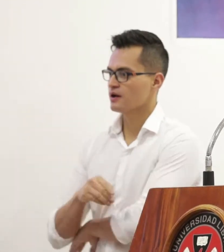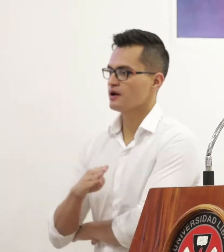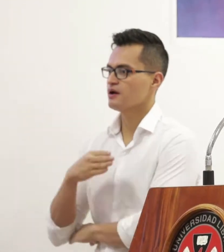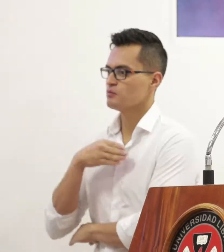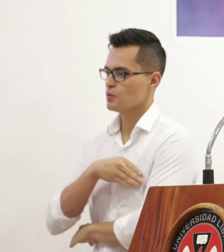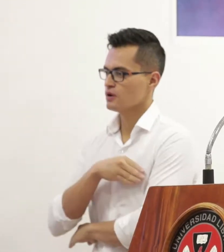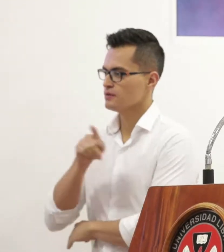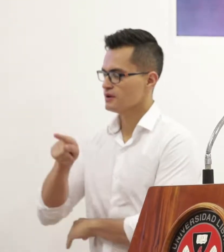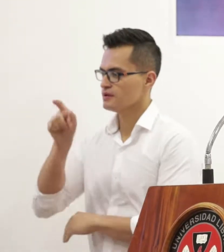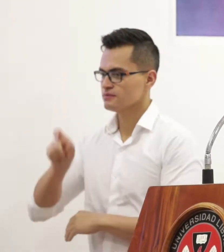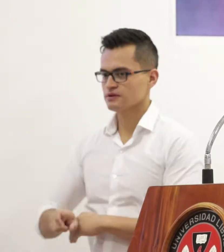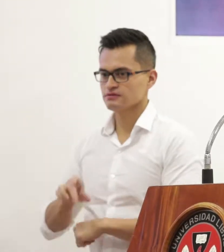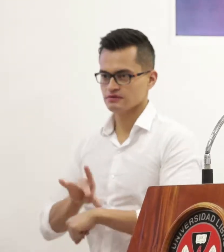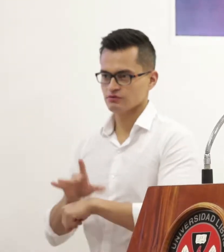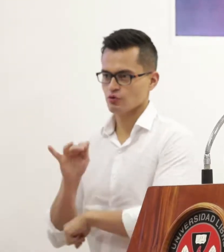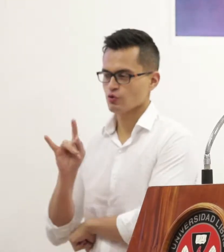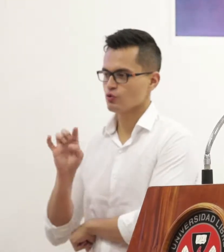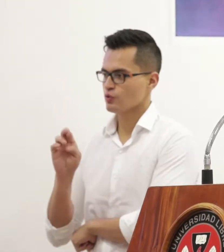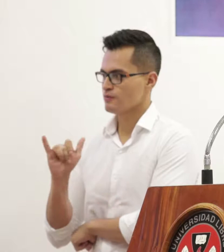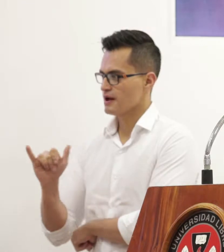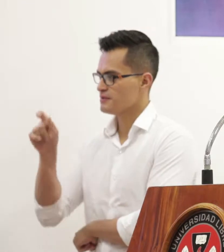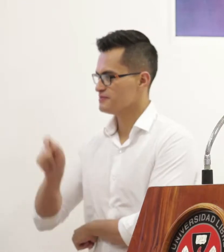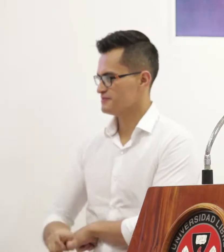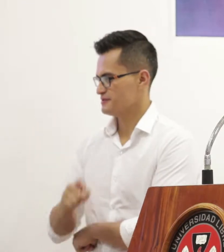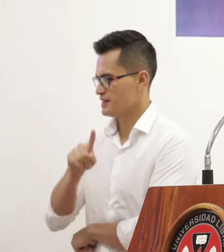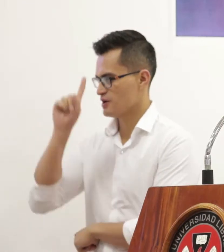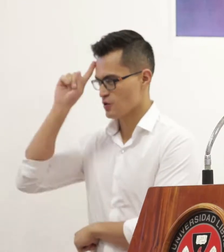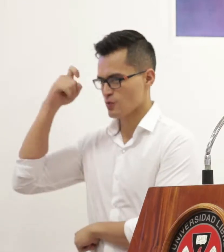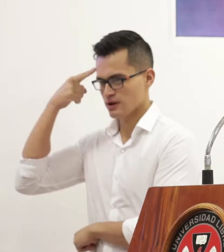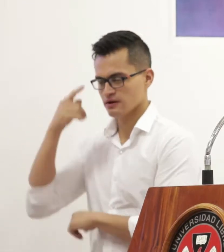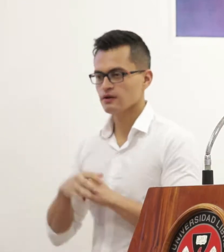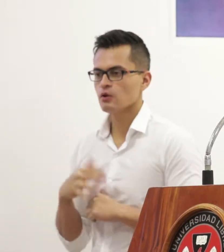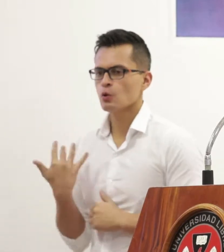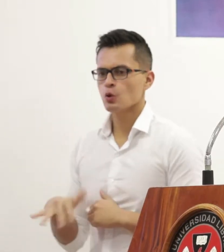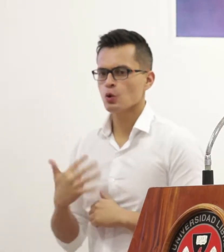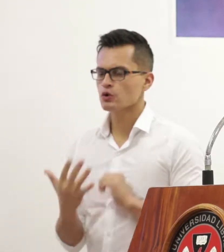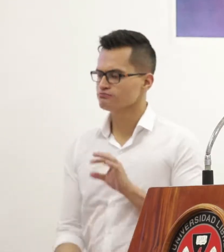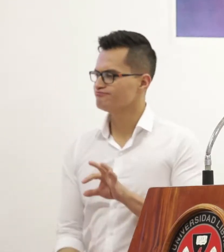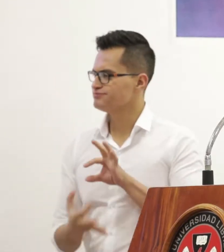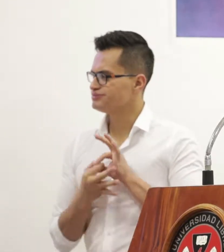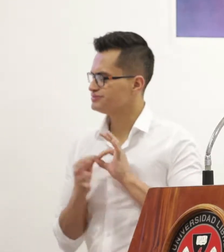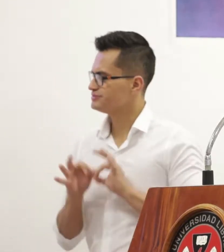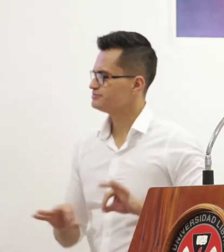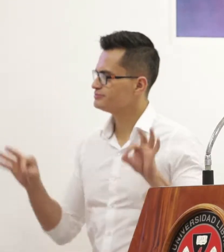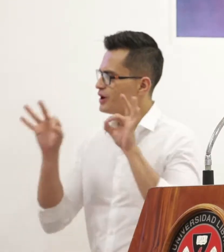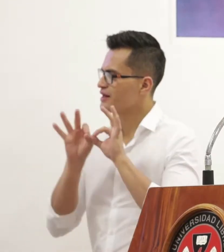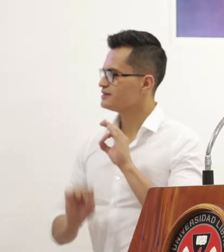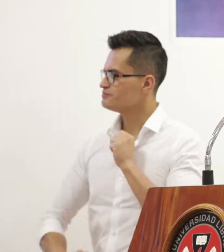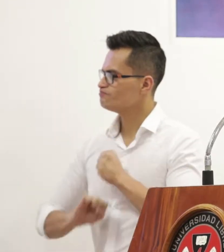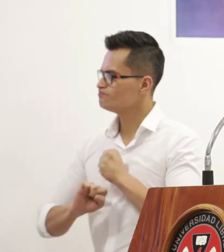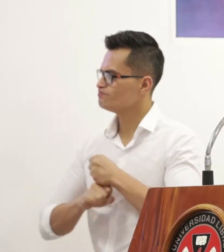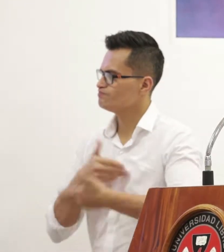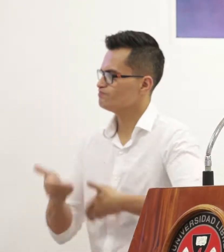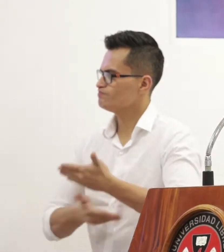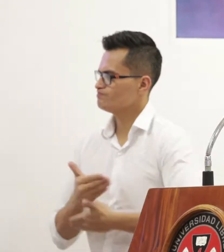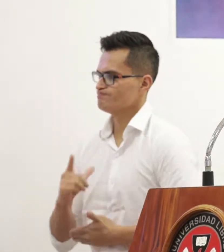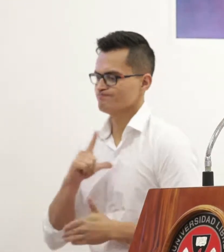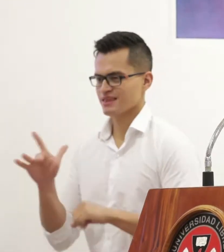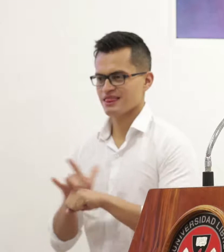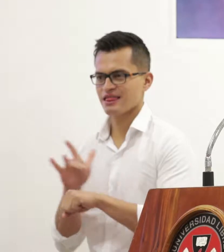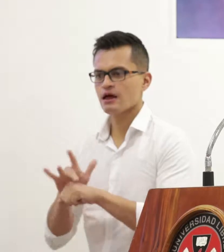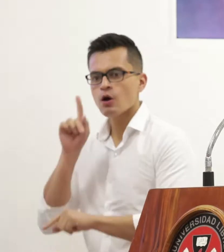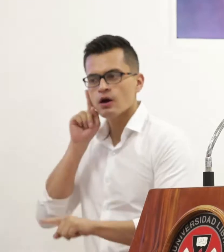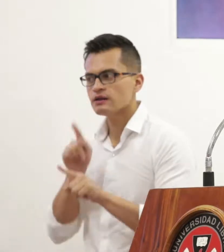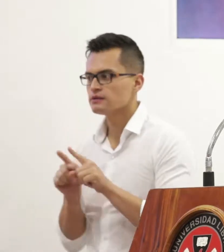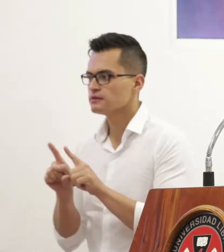Dumek Turbay, quien ha sido, les digo, socio tan importante de tantas iniciativas por la defensa de los